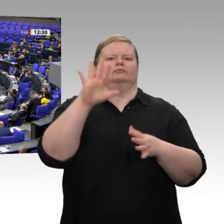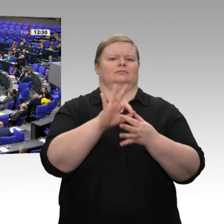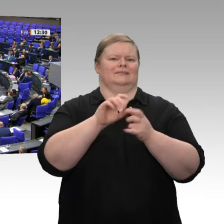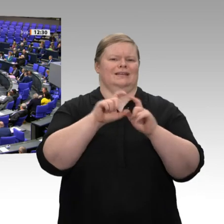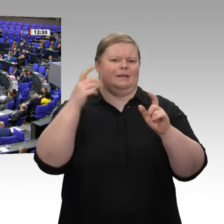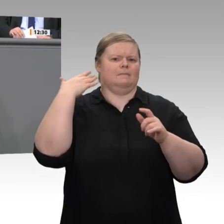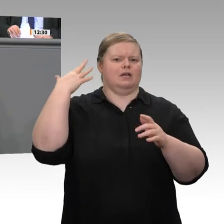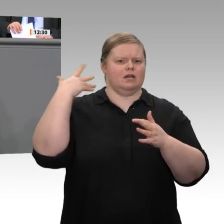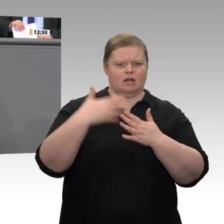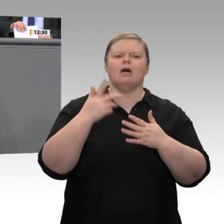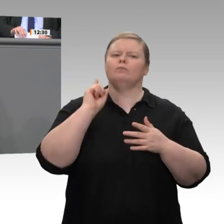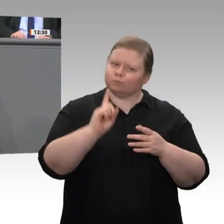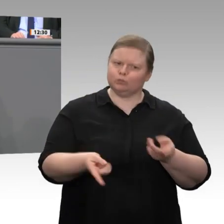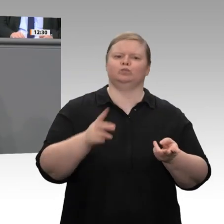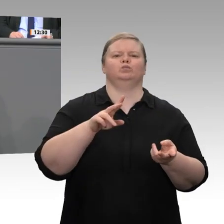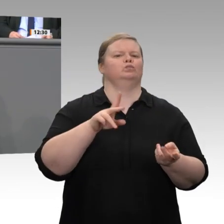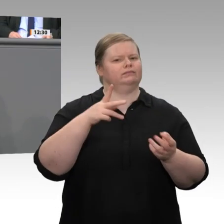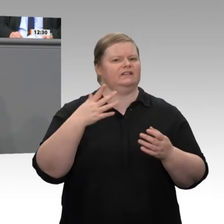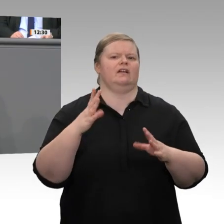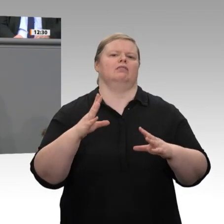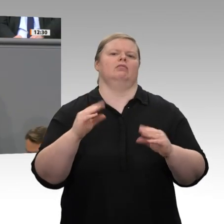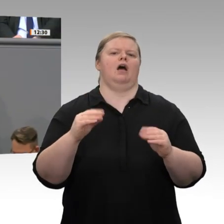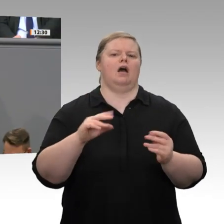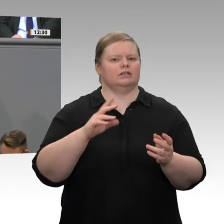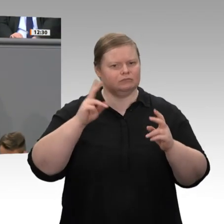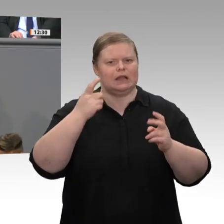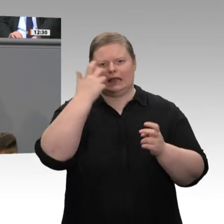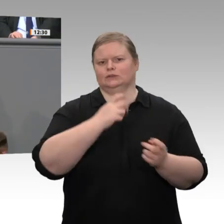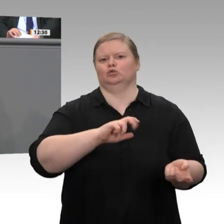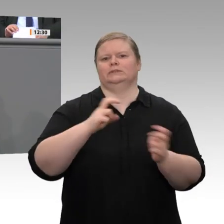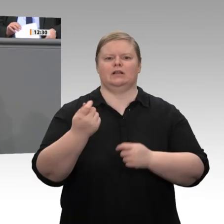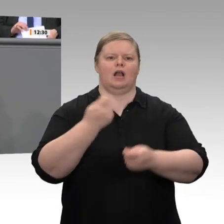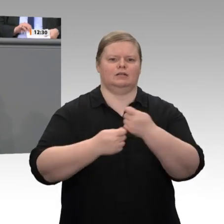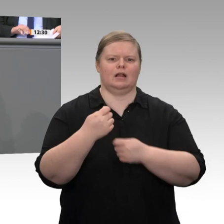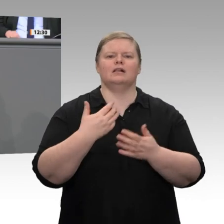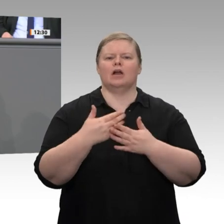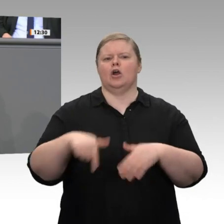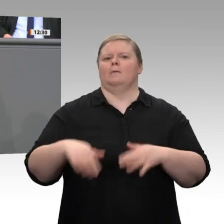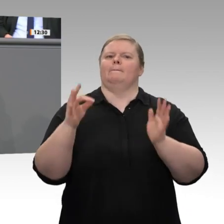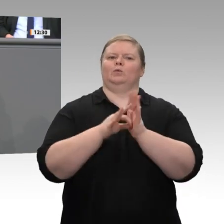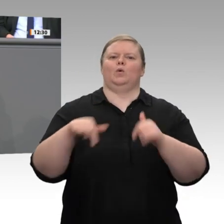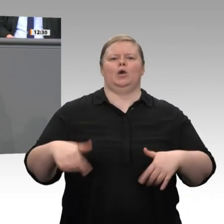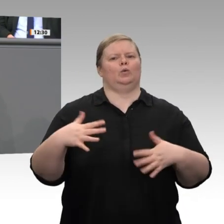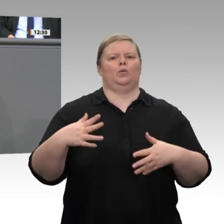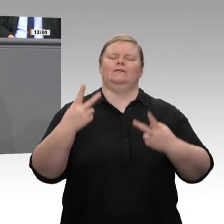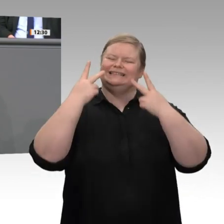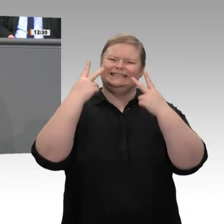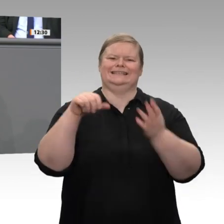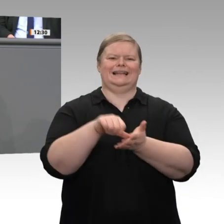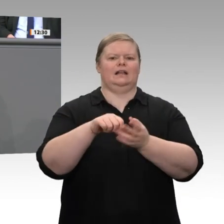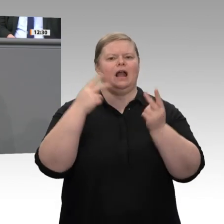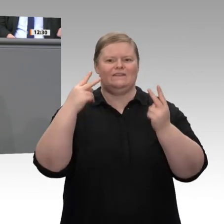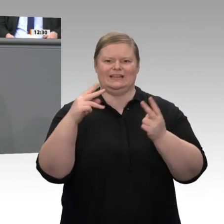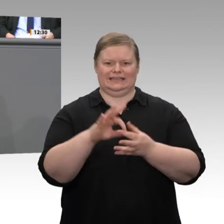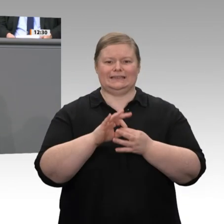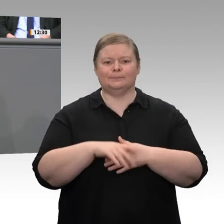Das Gedenken über die Untaten des Nationalsozialismus gehört zu uns, gehört zu Deutschland, gehört zur